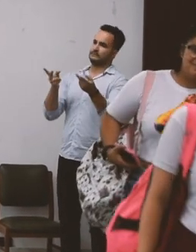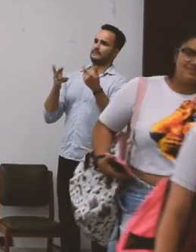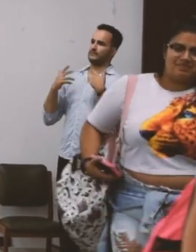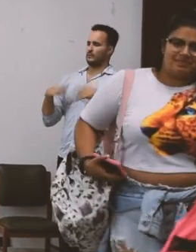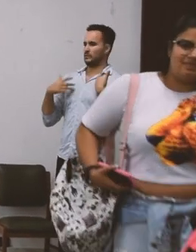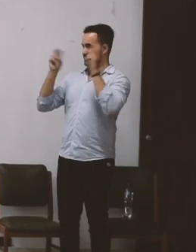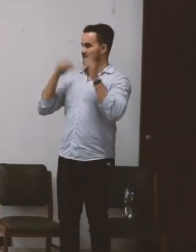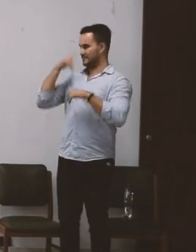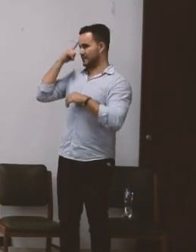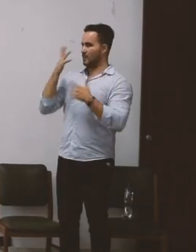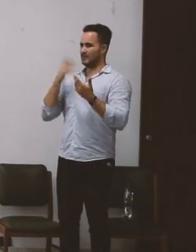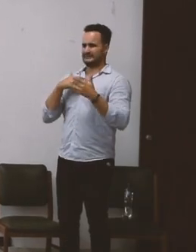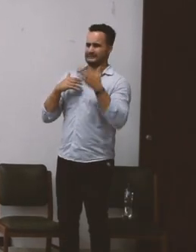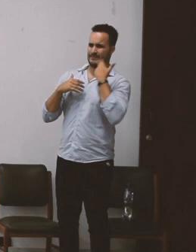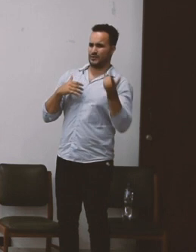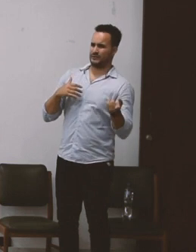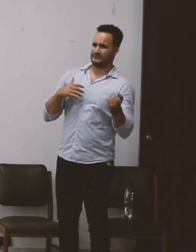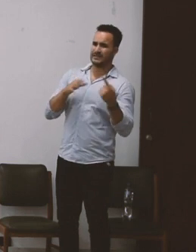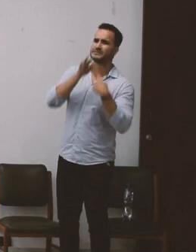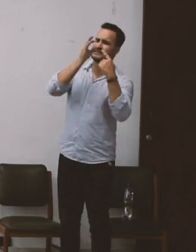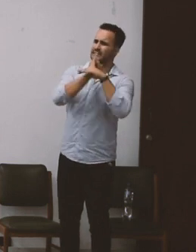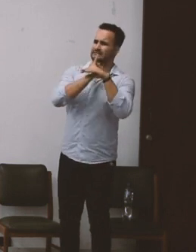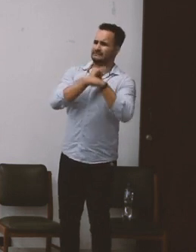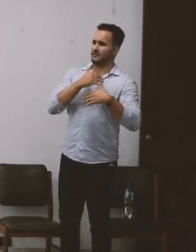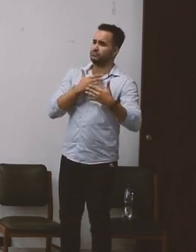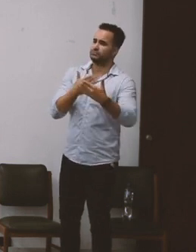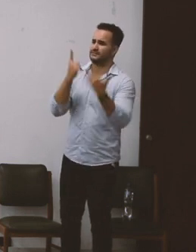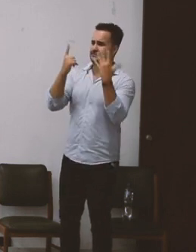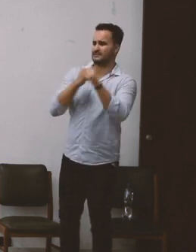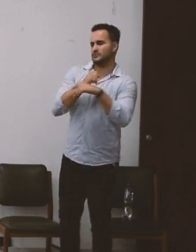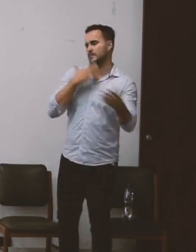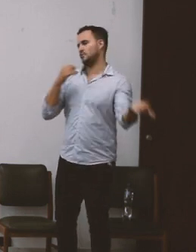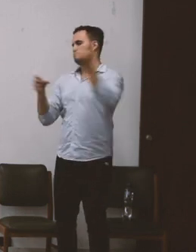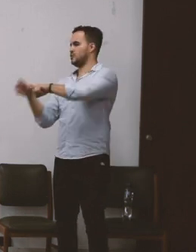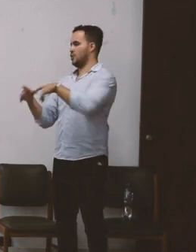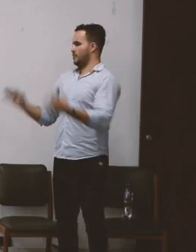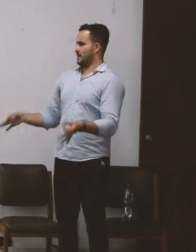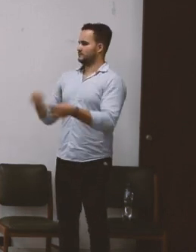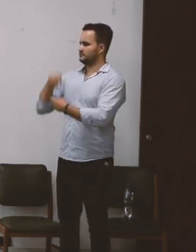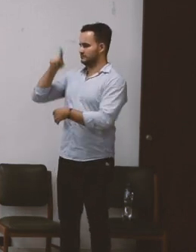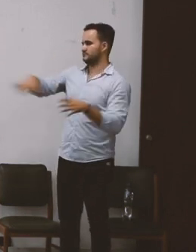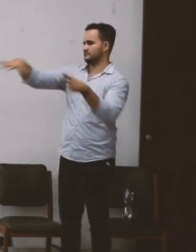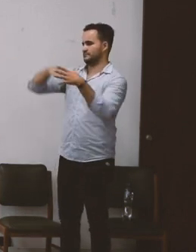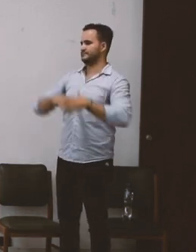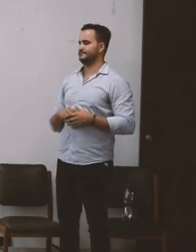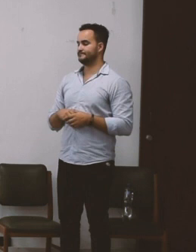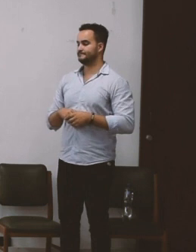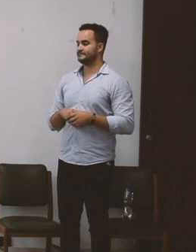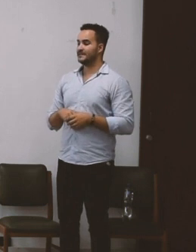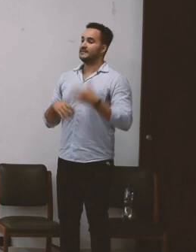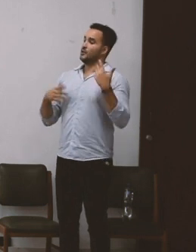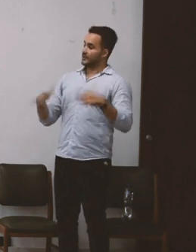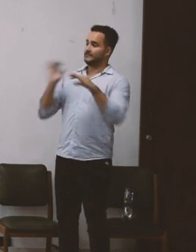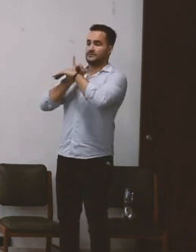después de 6 años, admito, dentro de un empecinamiento por el ejercicio de derechos. La inscribí en una